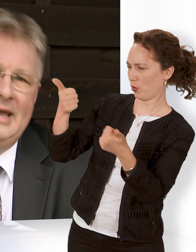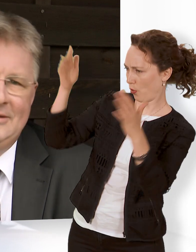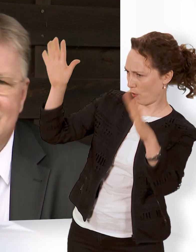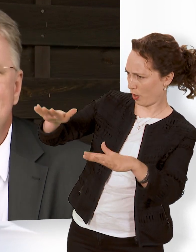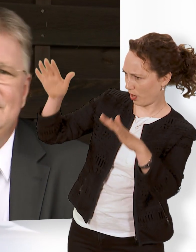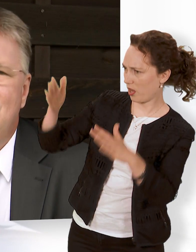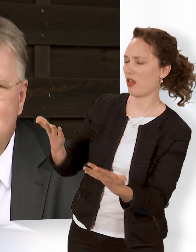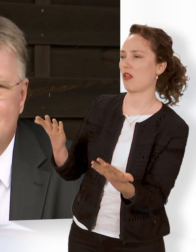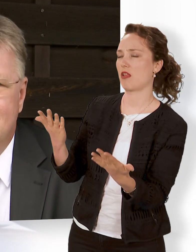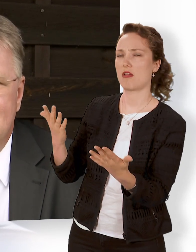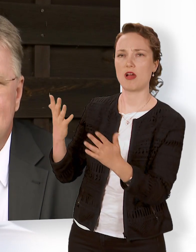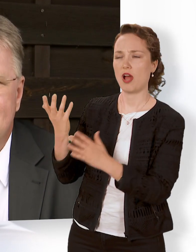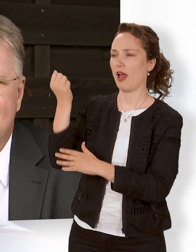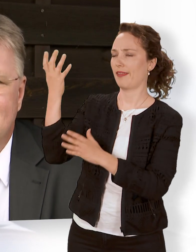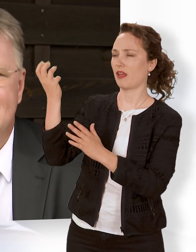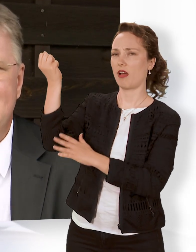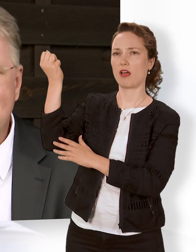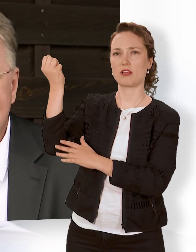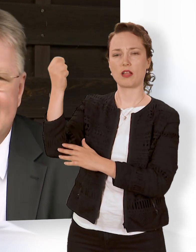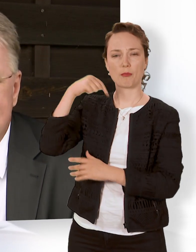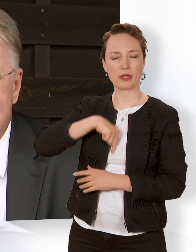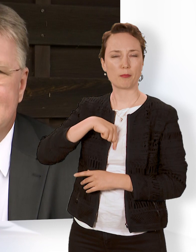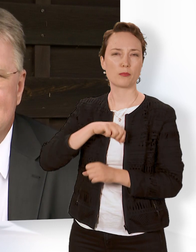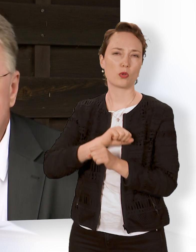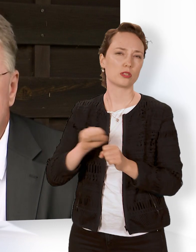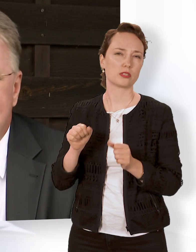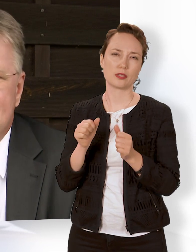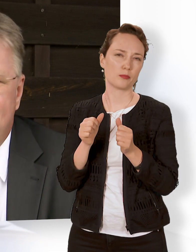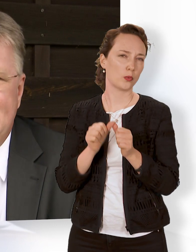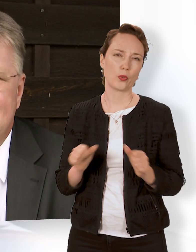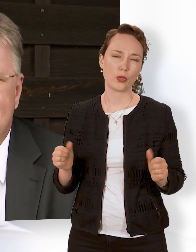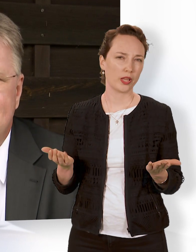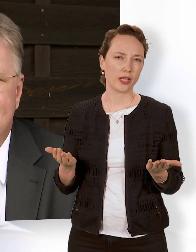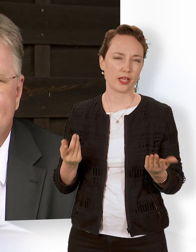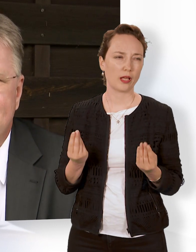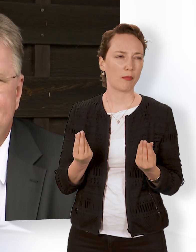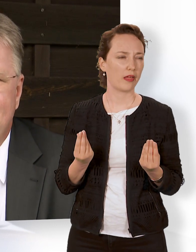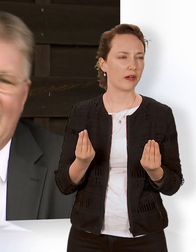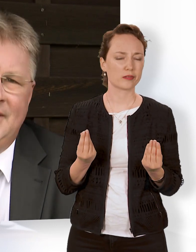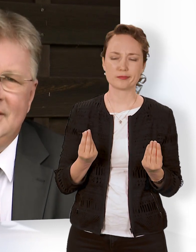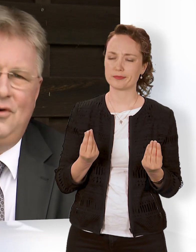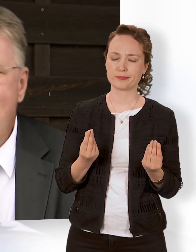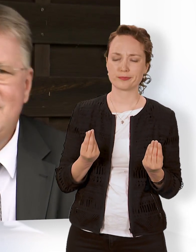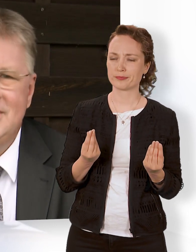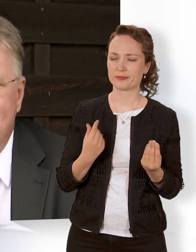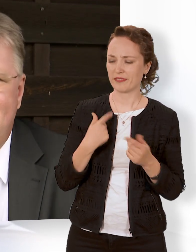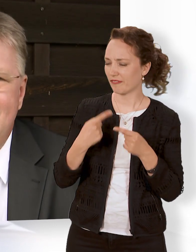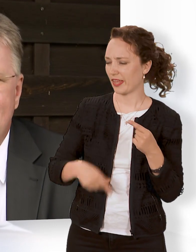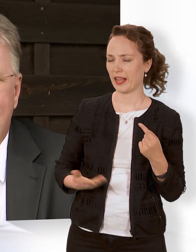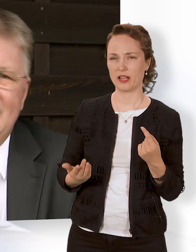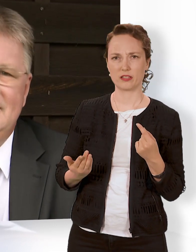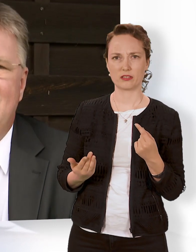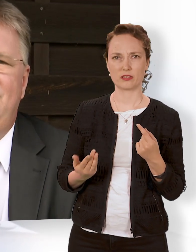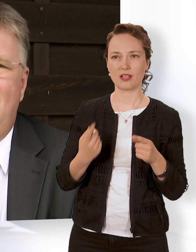alles erreicht und dann sind sie doch unglücklich, weil sie merken, das ist es nicht, irgendetwas fehlt ihnen. Andere, die träumen